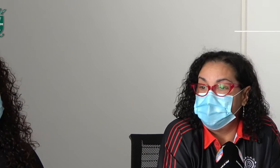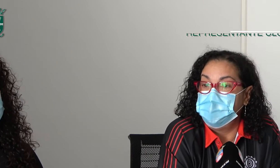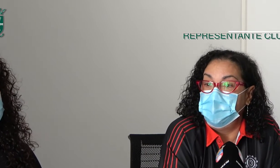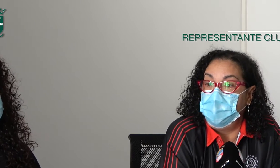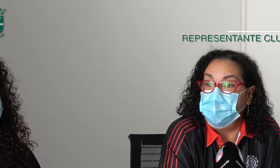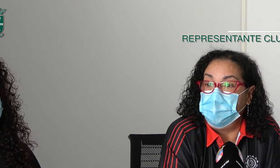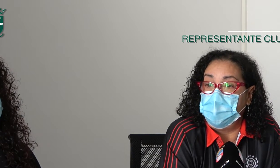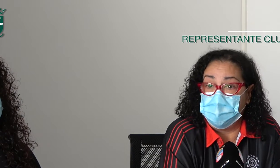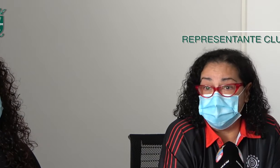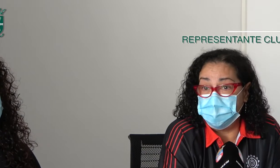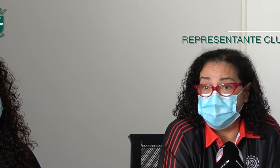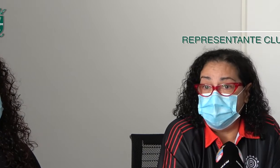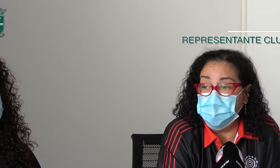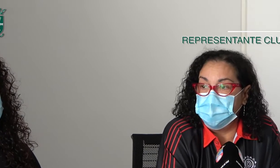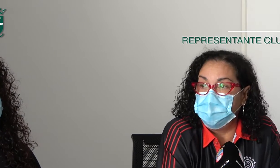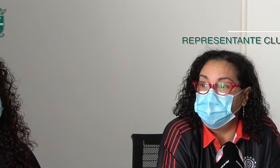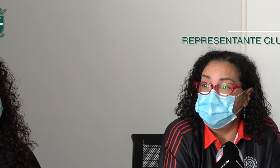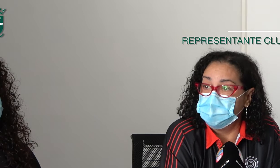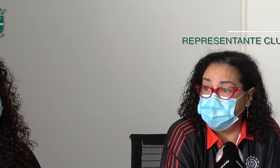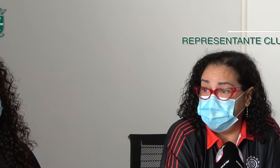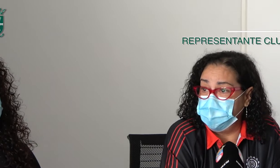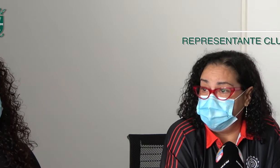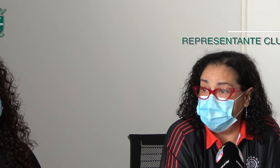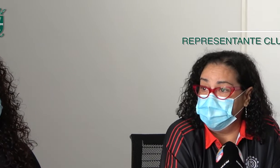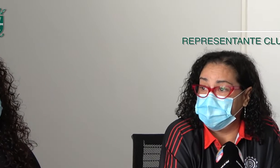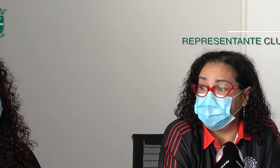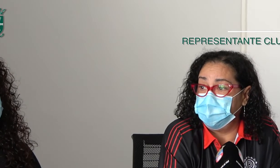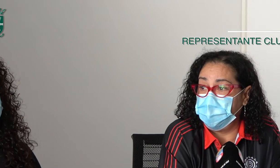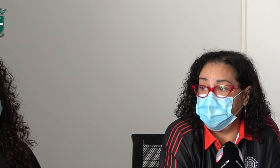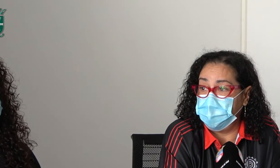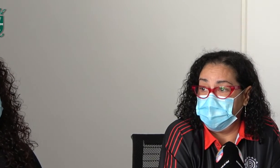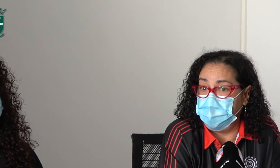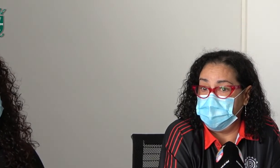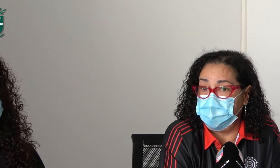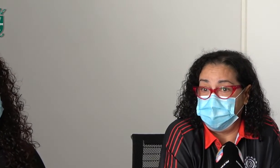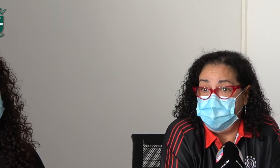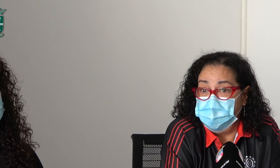apoyar al comercio de TIA. Creo que es un ámbito importante porque